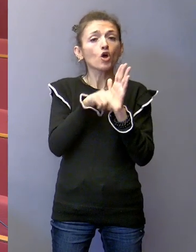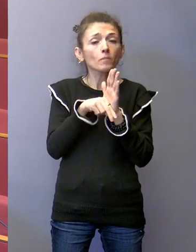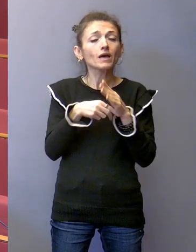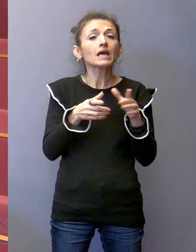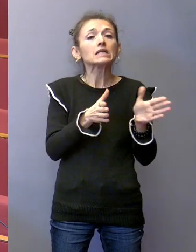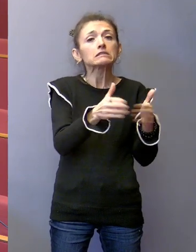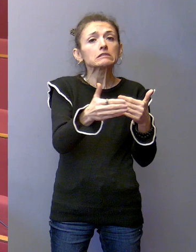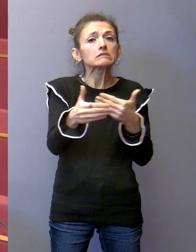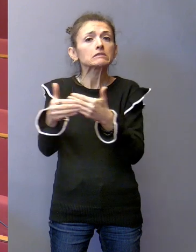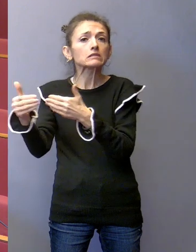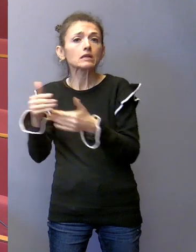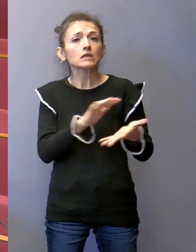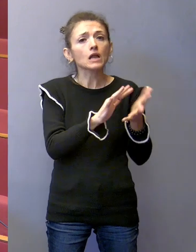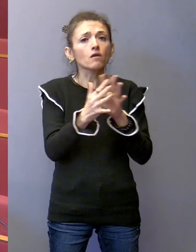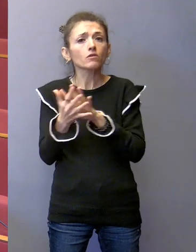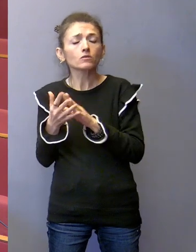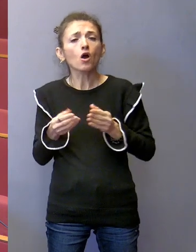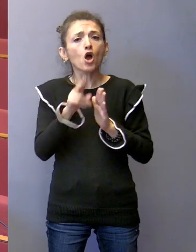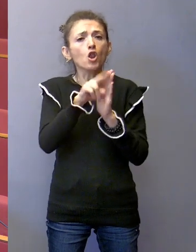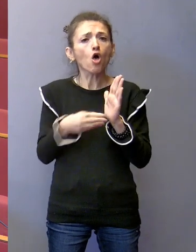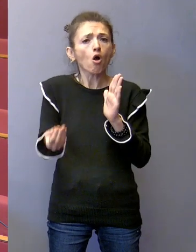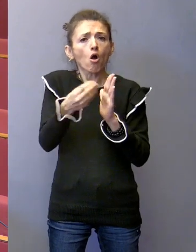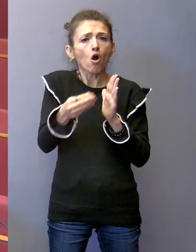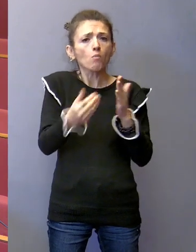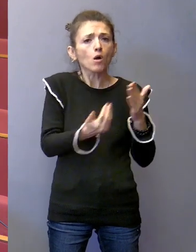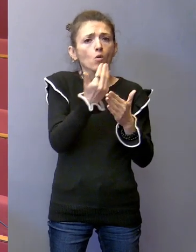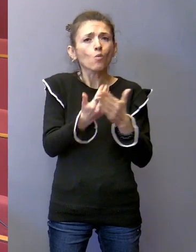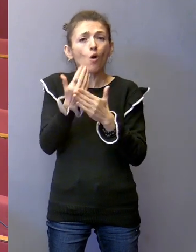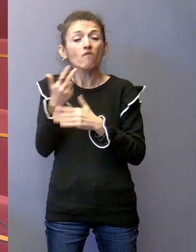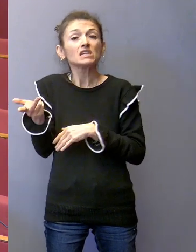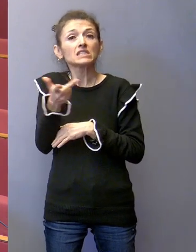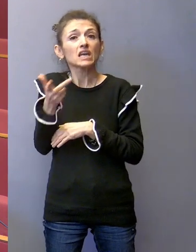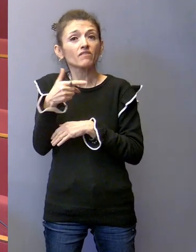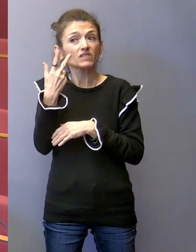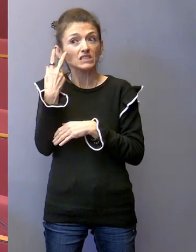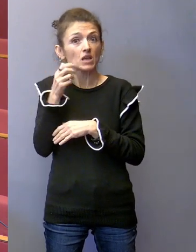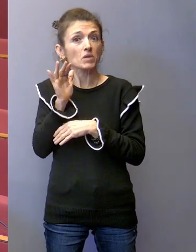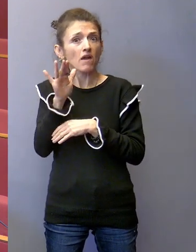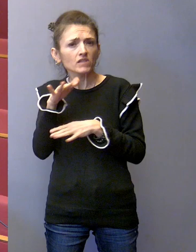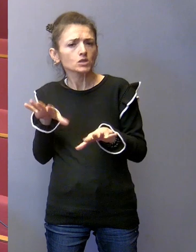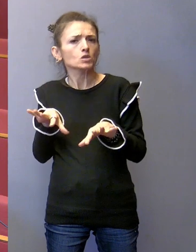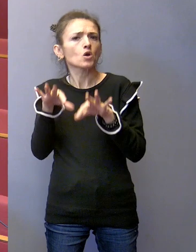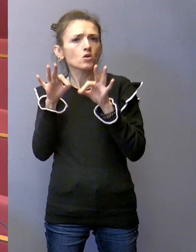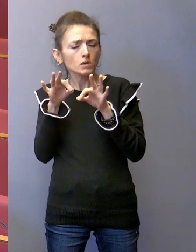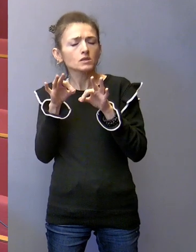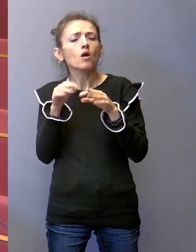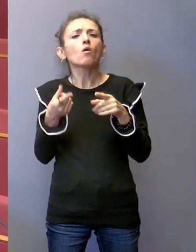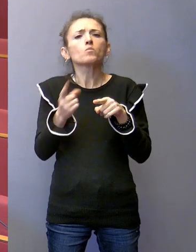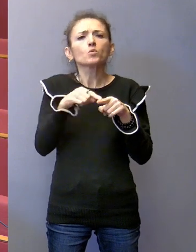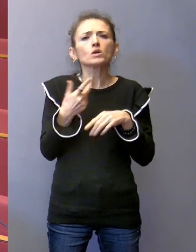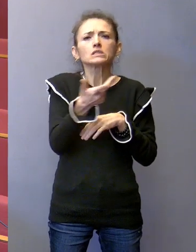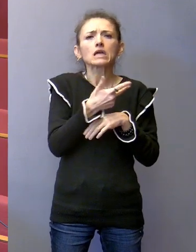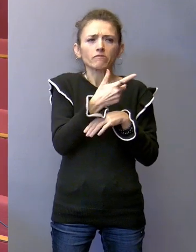distretti di trasformazioni introducendo nuove norme con la previsione di sostituzione dei servizi previsti e di modifiche progettuali nonché integrazioni dei servizi